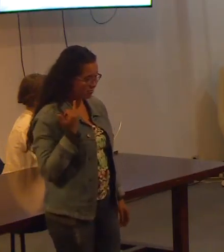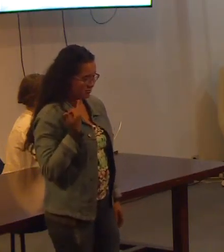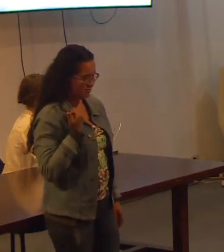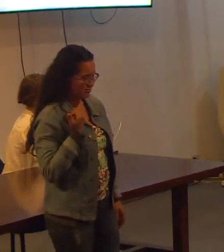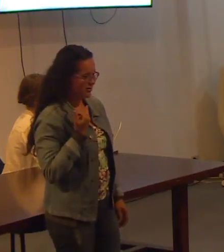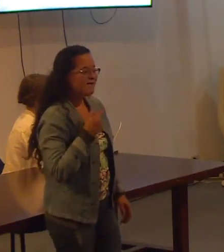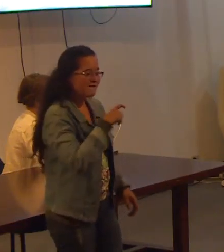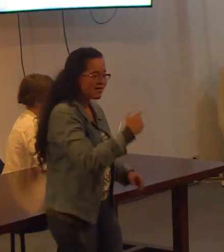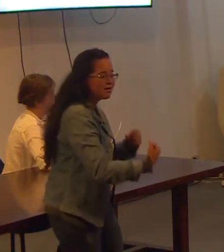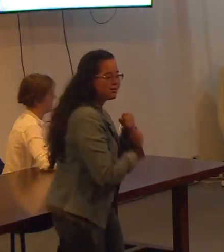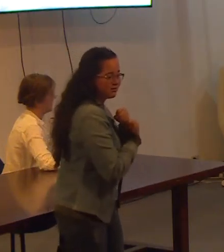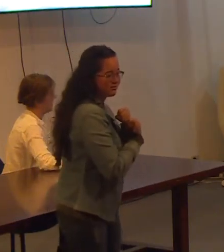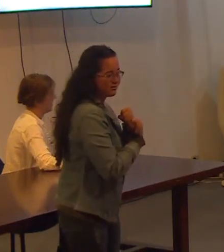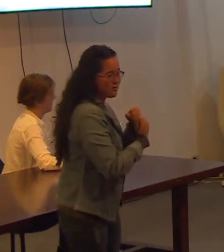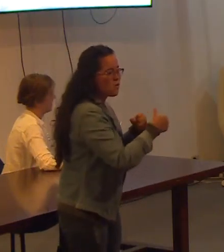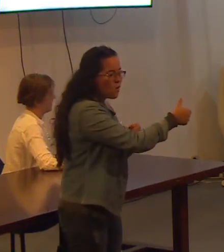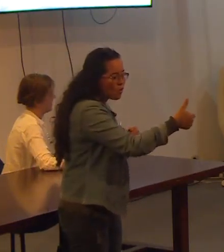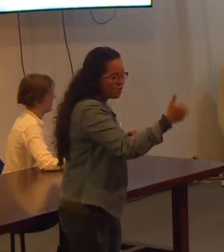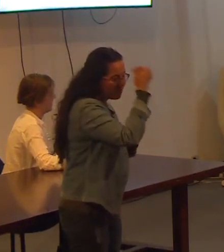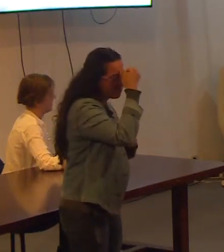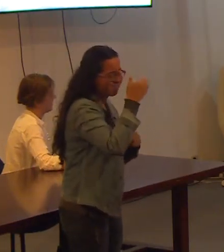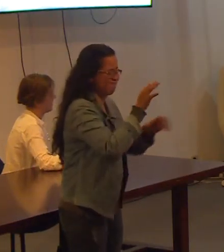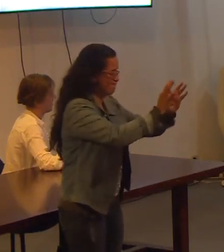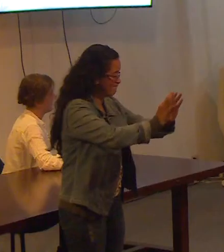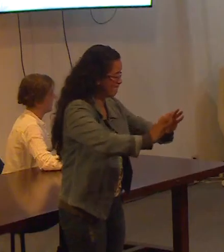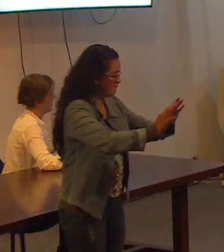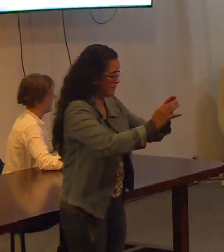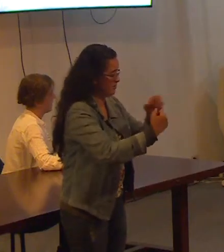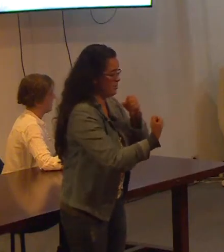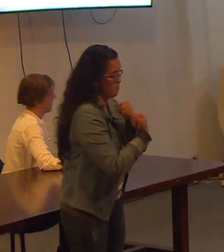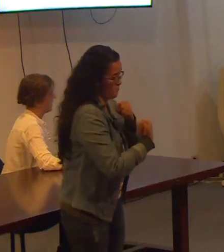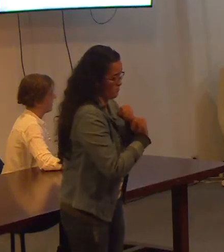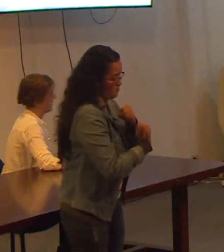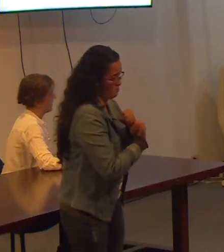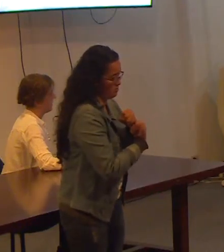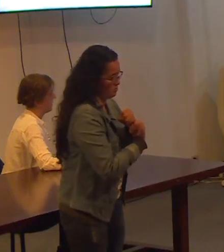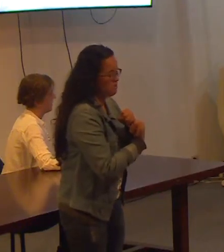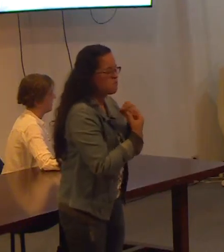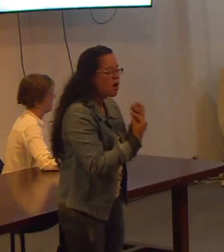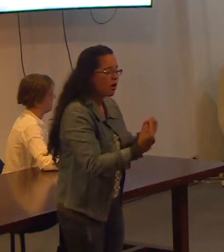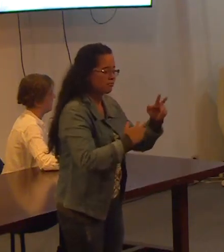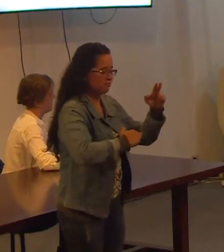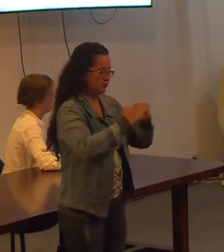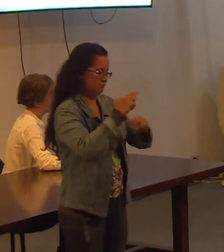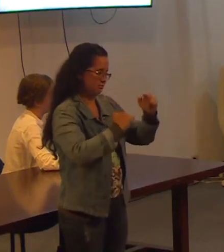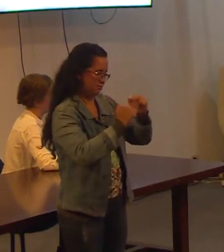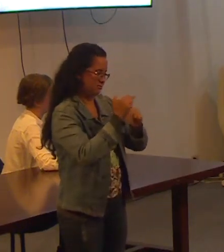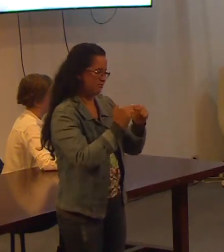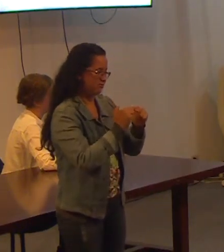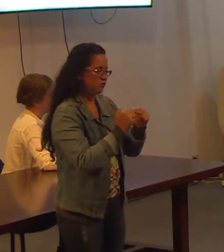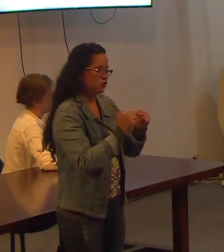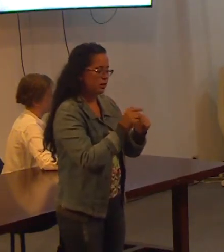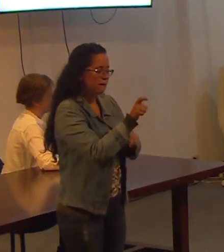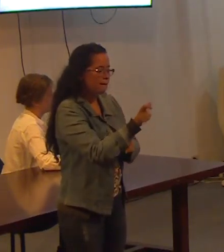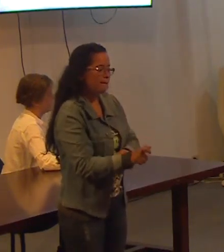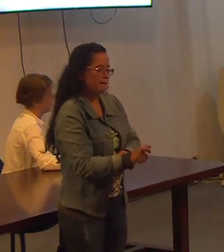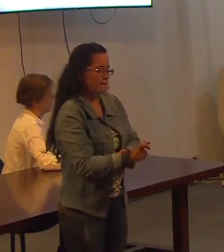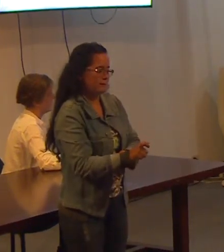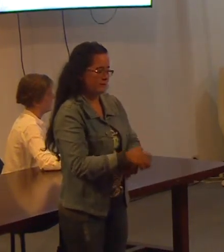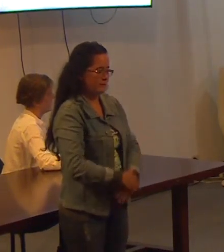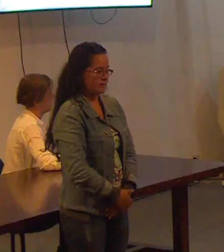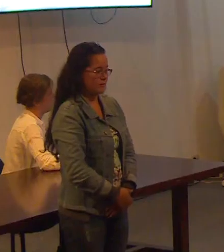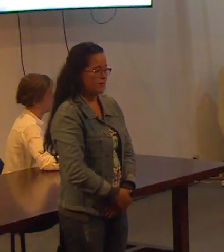el apoyo de las otras profesionales. Es muy importante para la construcción del sujeto.